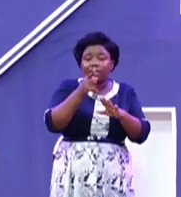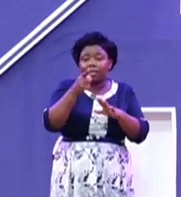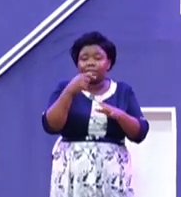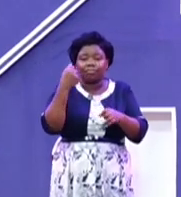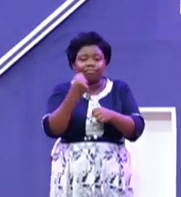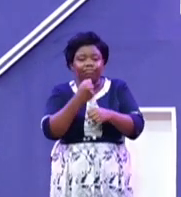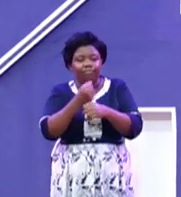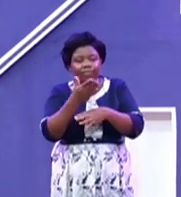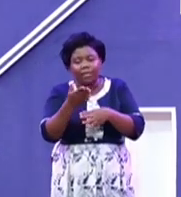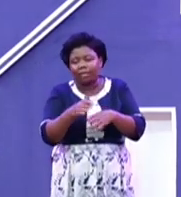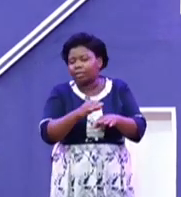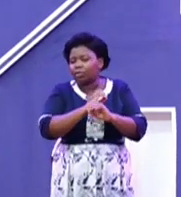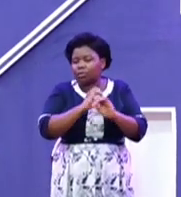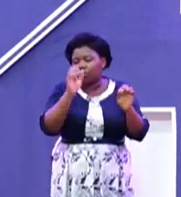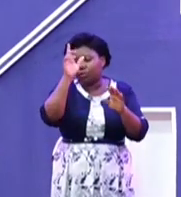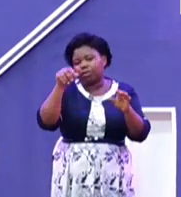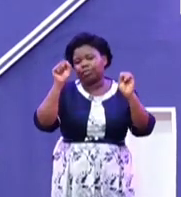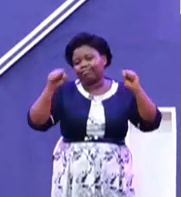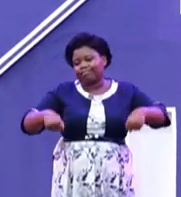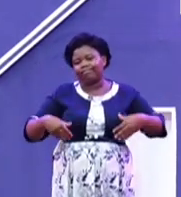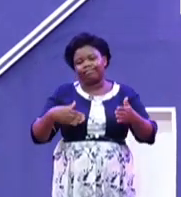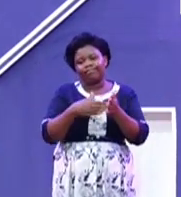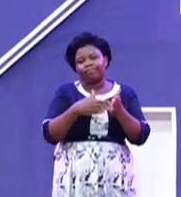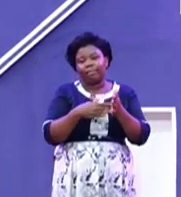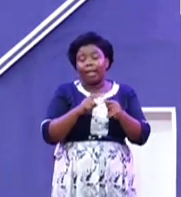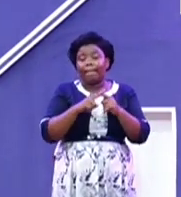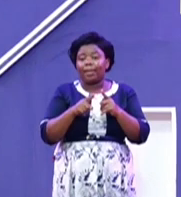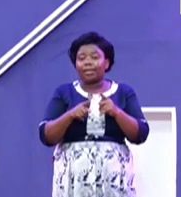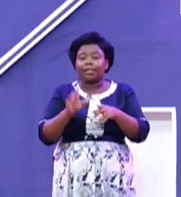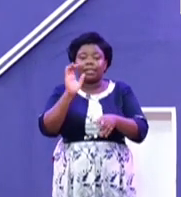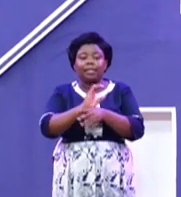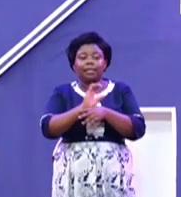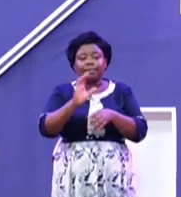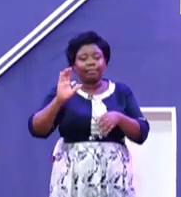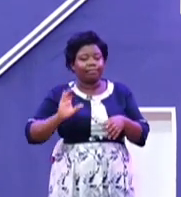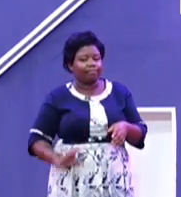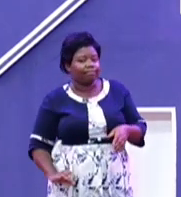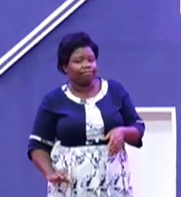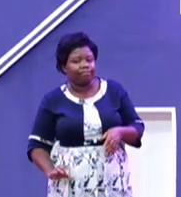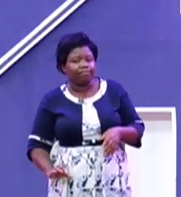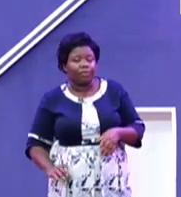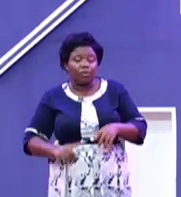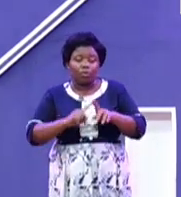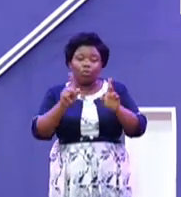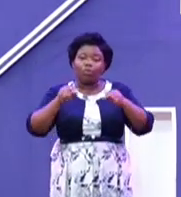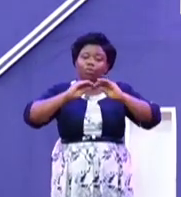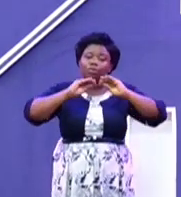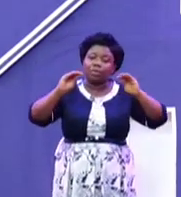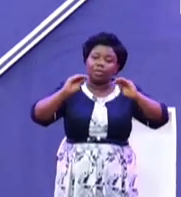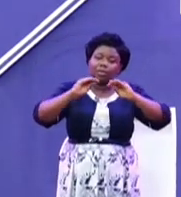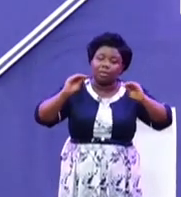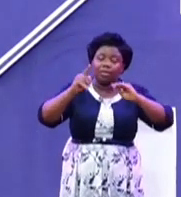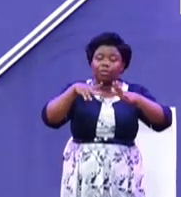okukikola tewali akontana nakyo naye mu mpisa ey'ekkanisa ffe tuba tubasomesa kugoberera